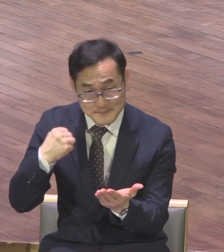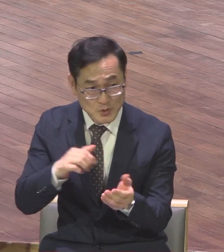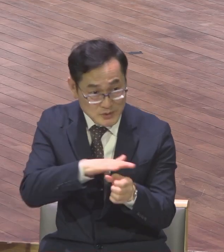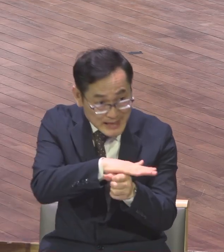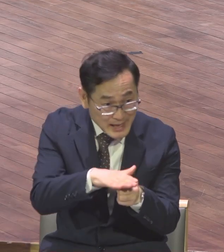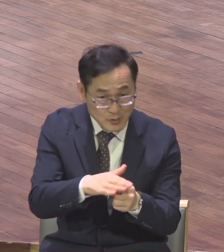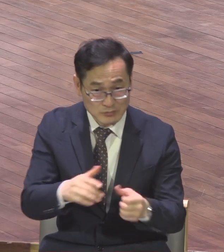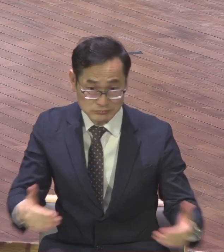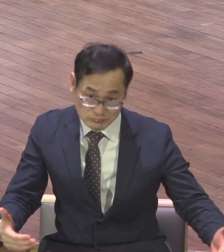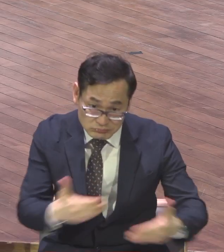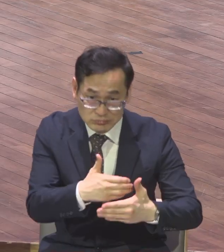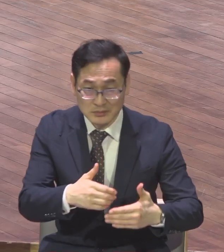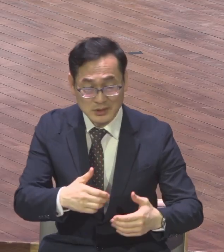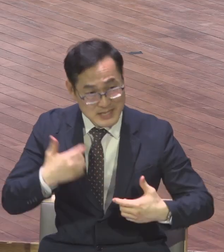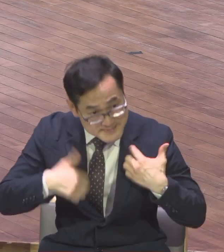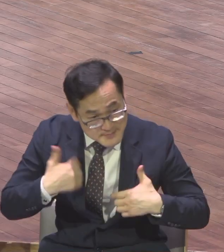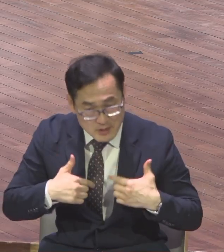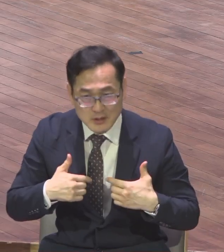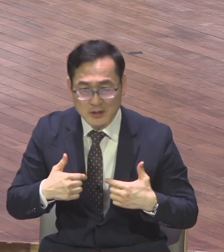내용들이 많이 있습니다.